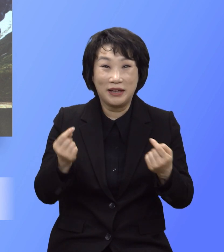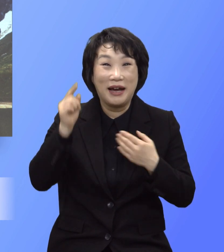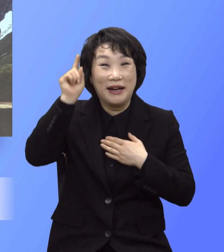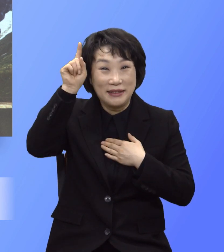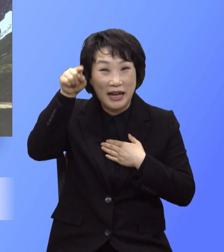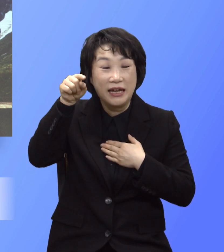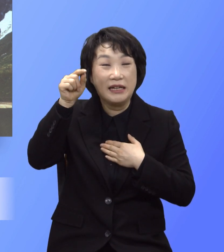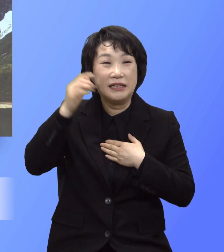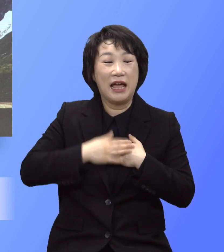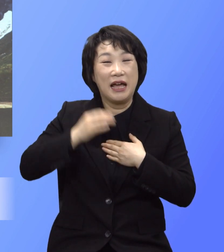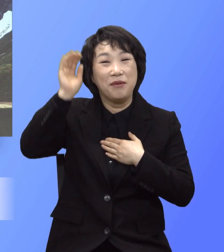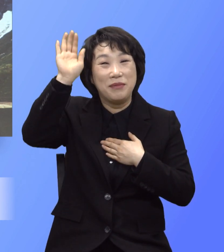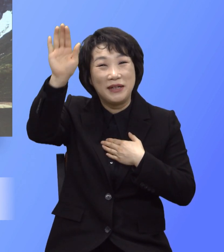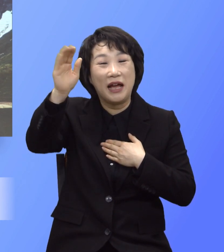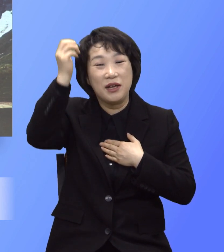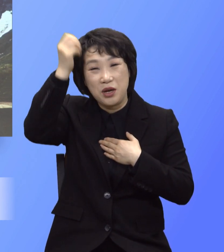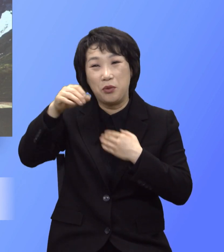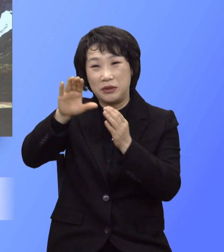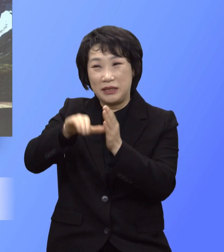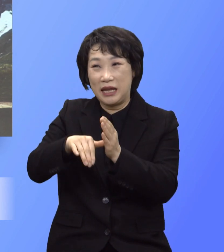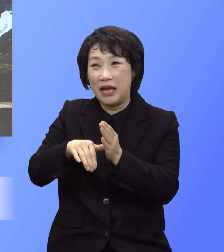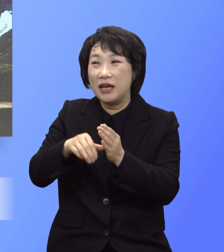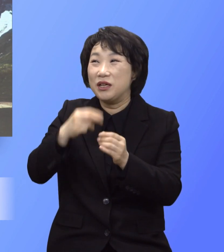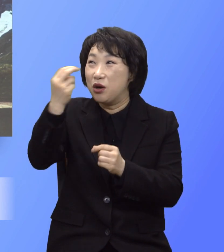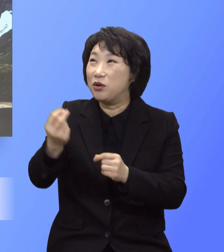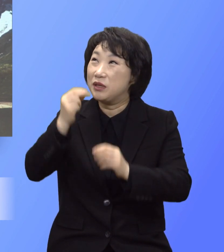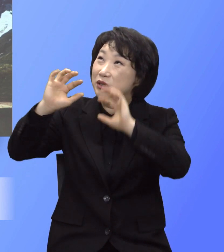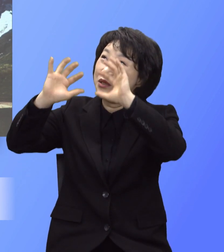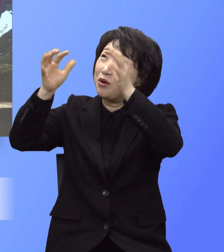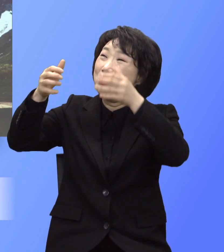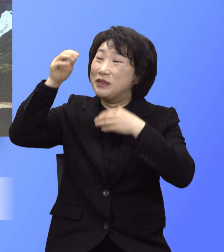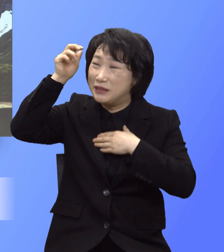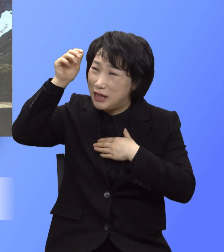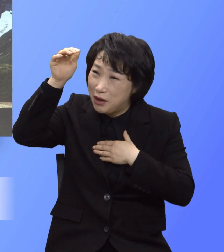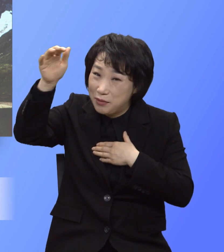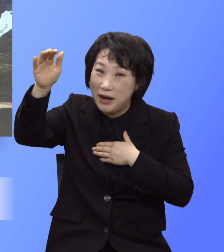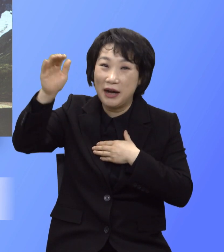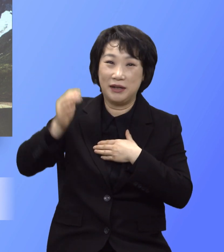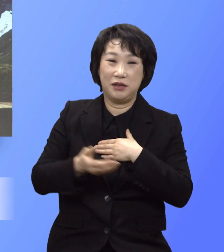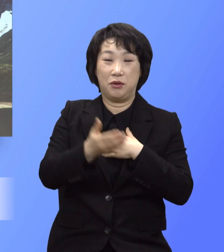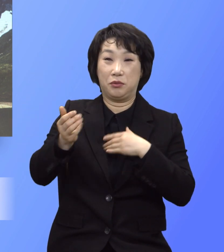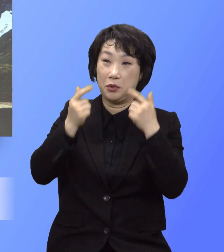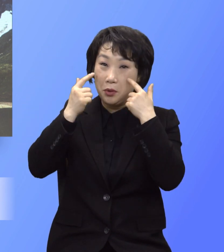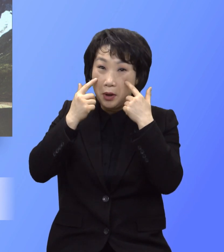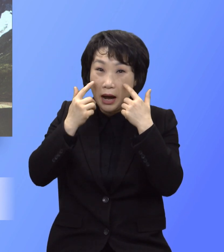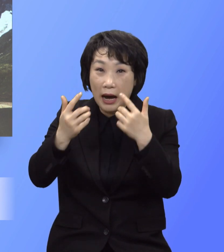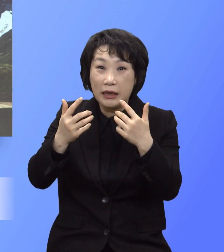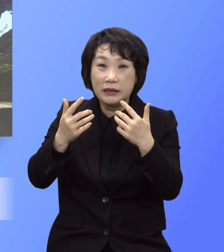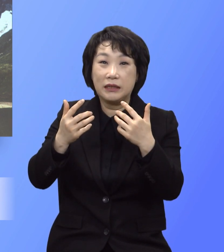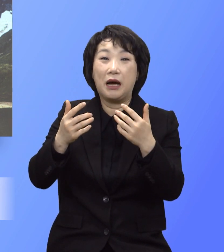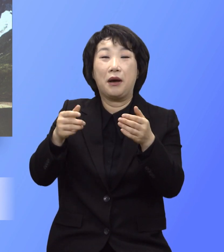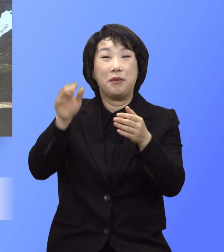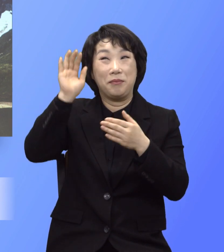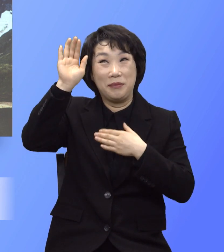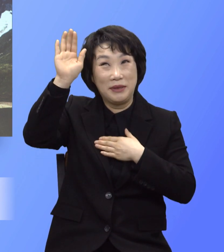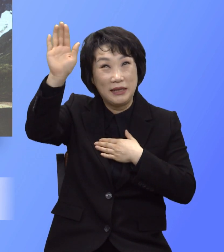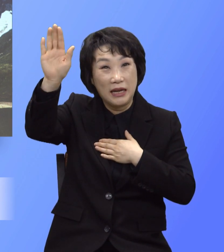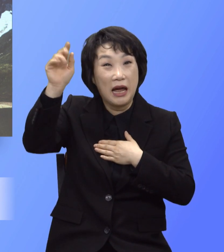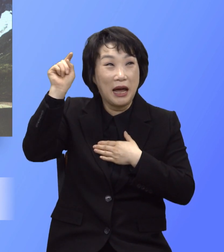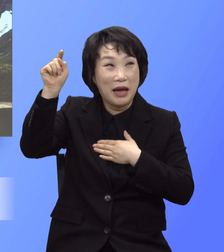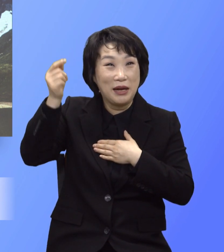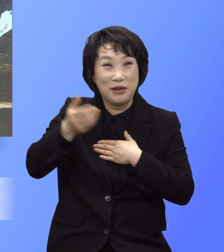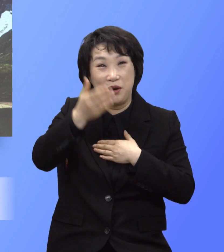내일의 영혼의 때에 영생과 천국을 사모하며 확실한 미래를